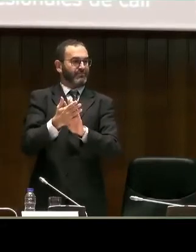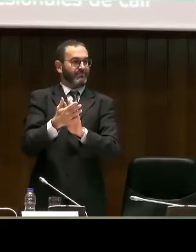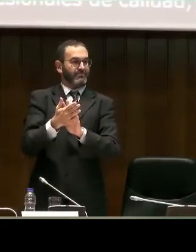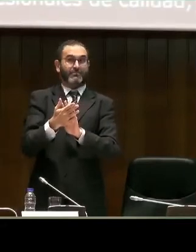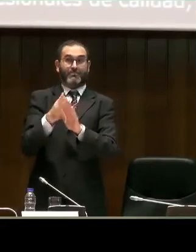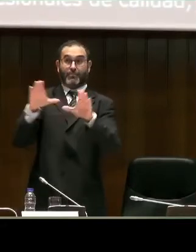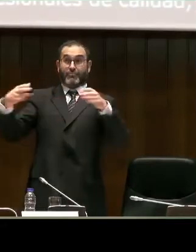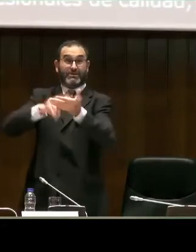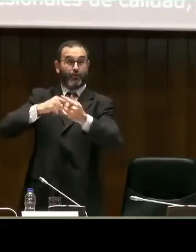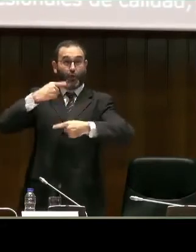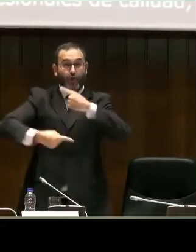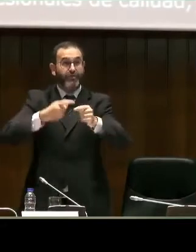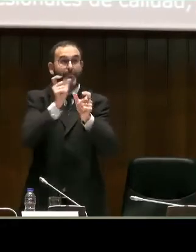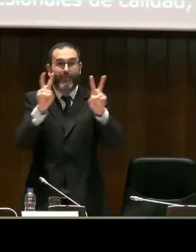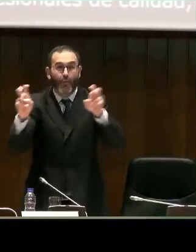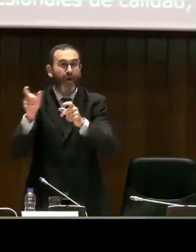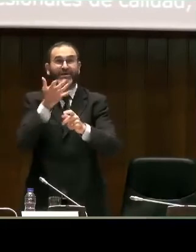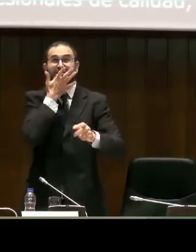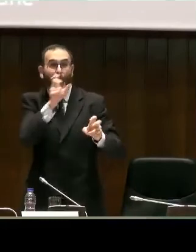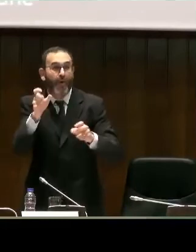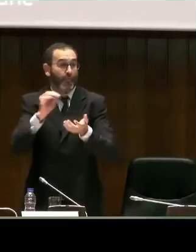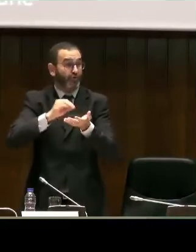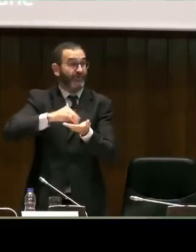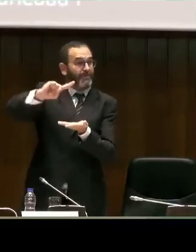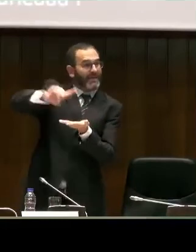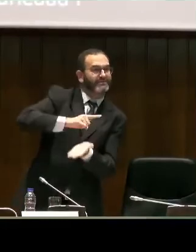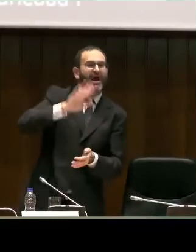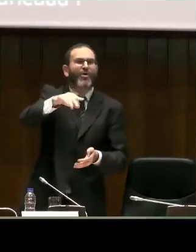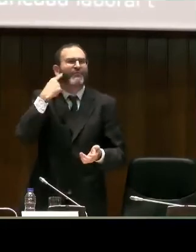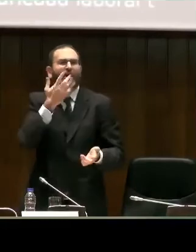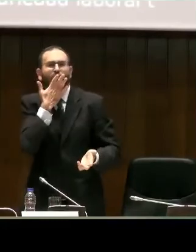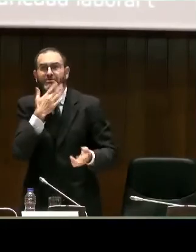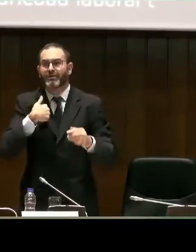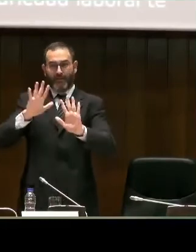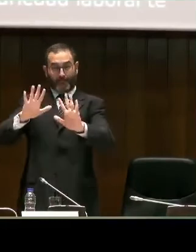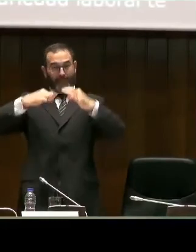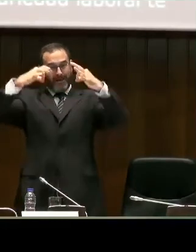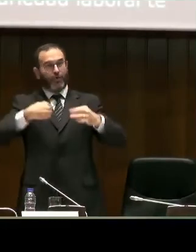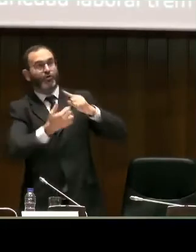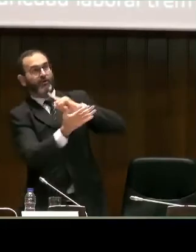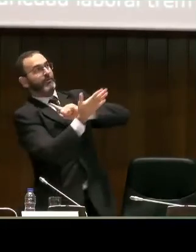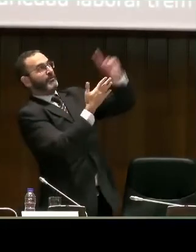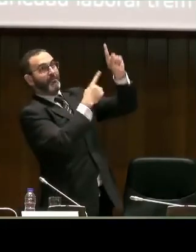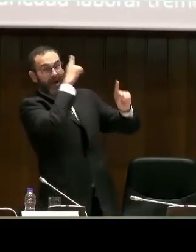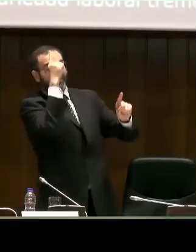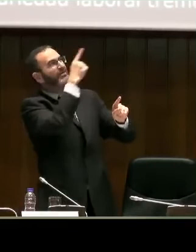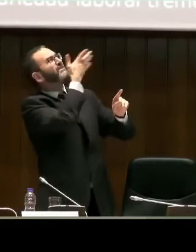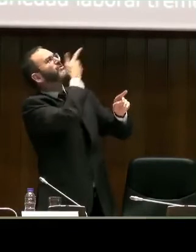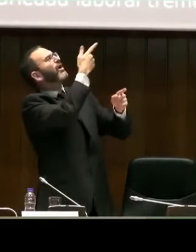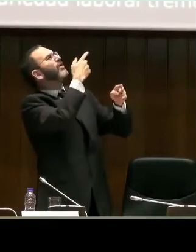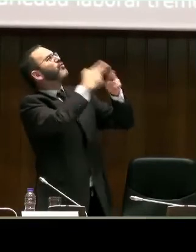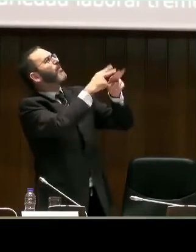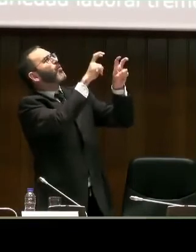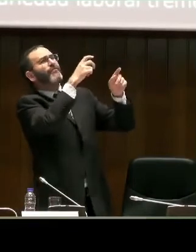También solicitamos que se cuente con expertos en lengua de signos, con especialistas en lengua de signos. Hay muchísimos neologismos que requieren